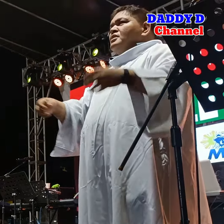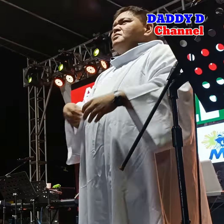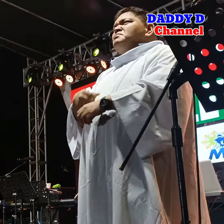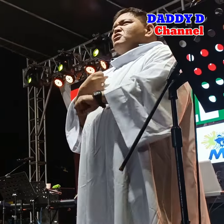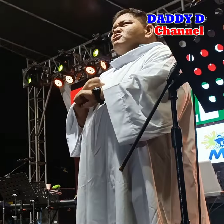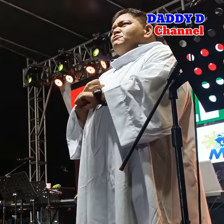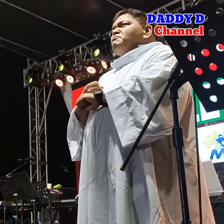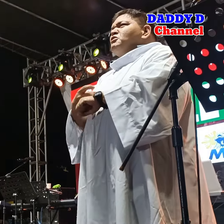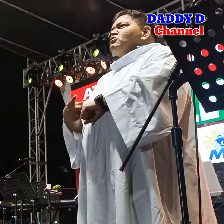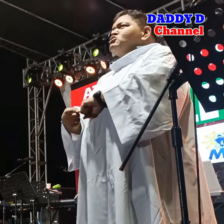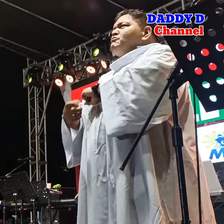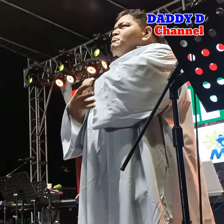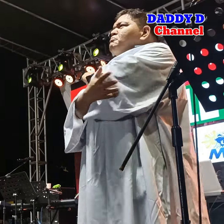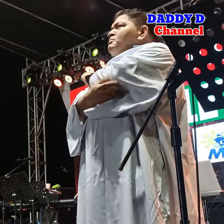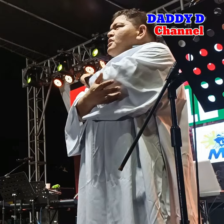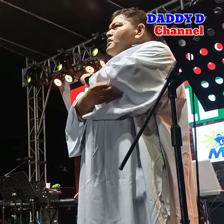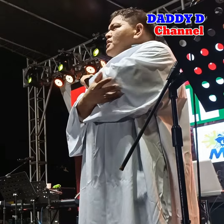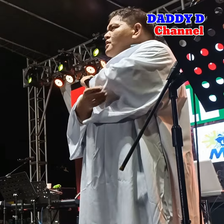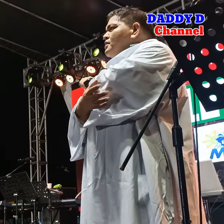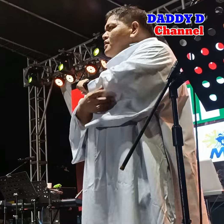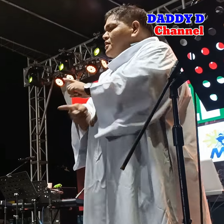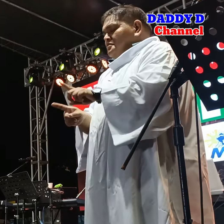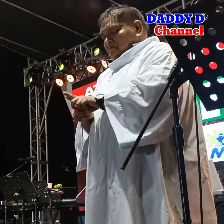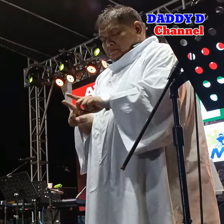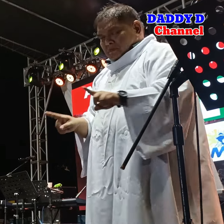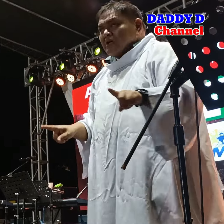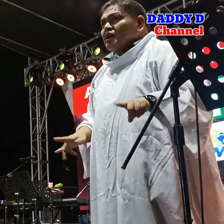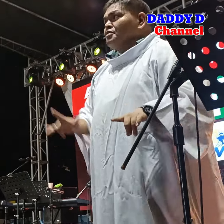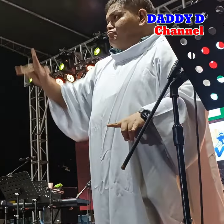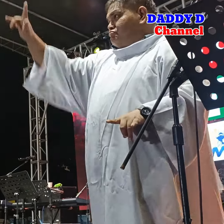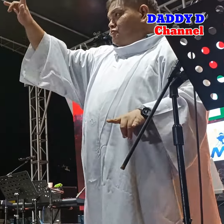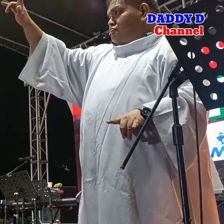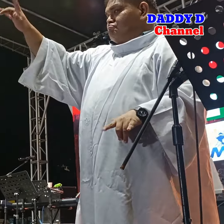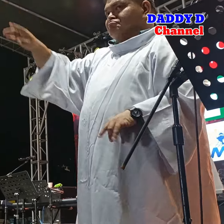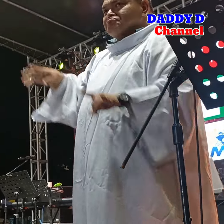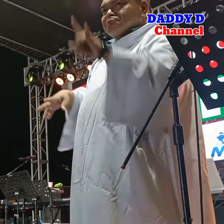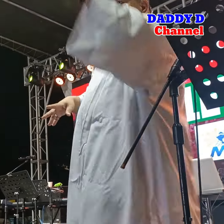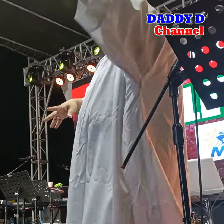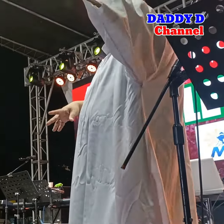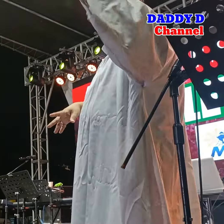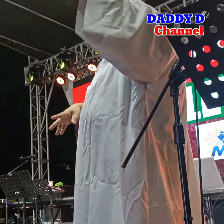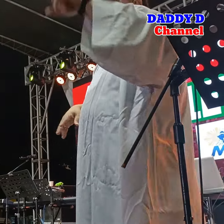ng buhay dito, kailangan na nilang magtrabaho abroad.